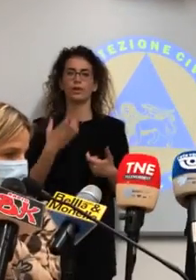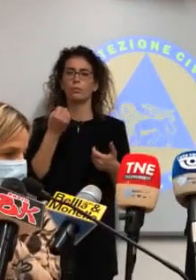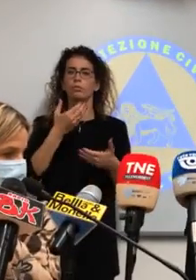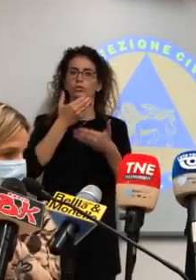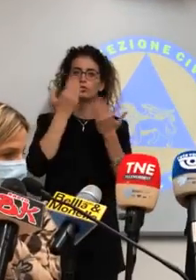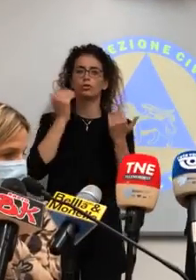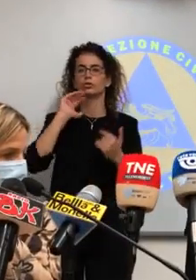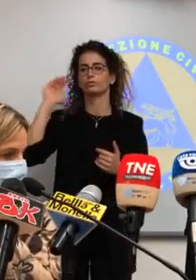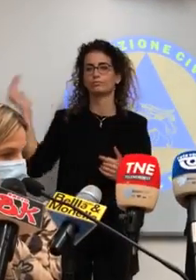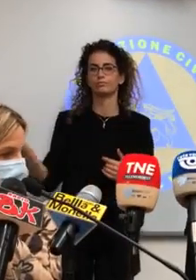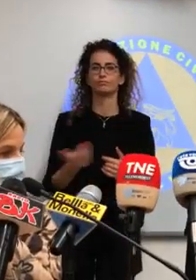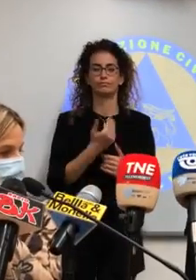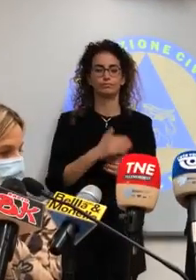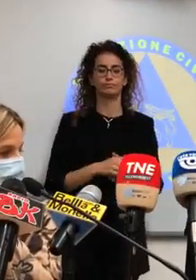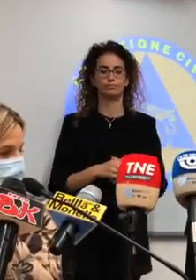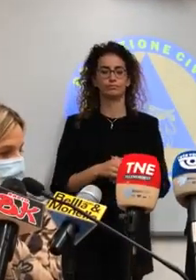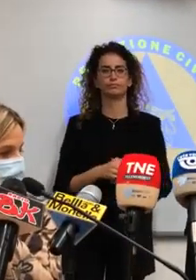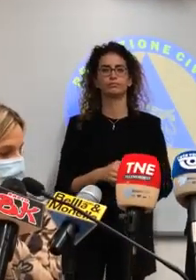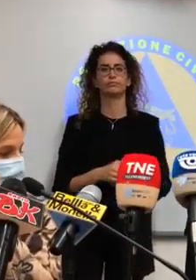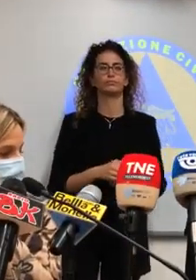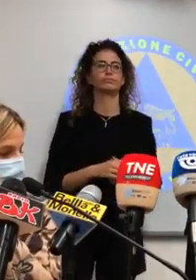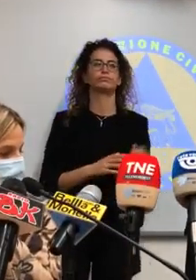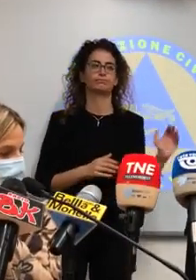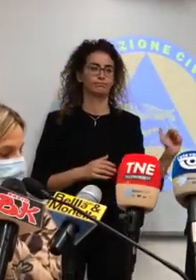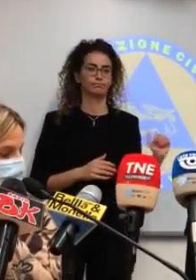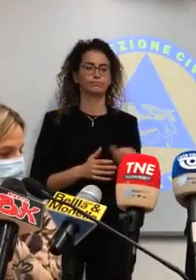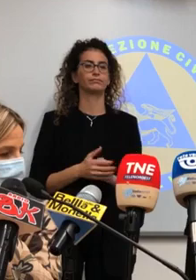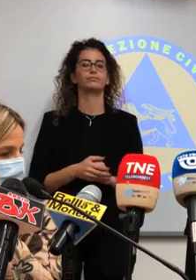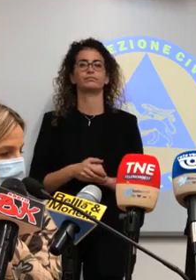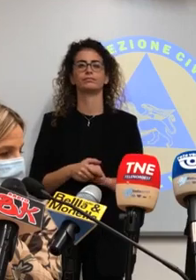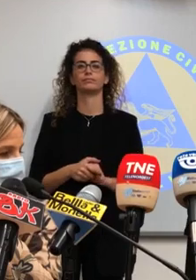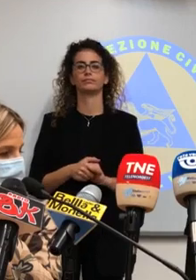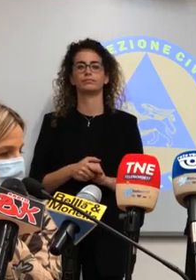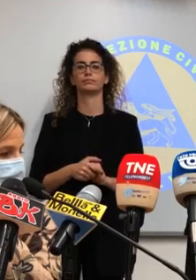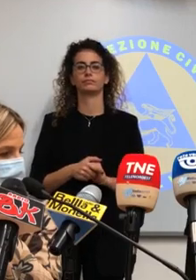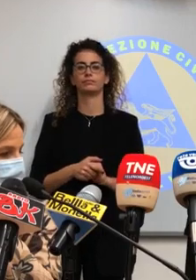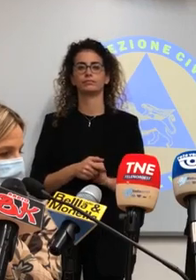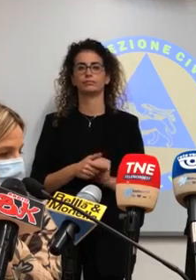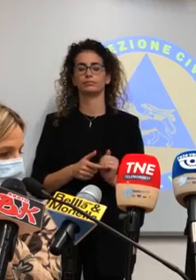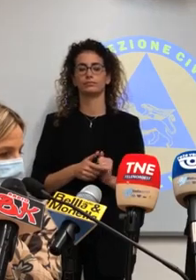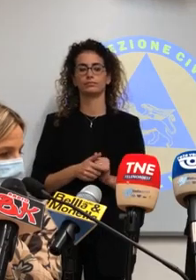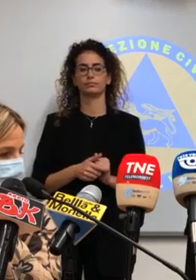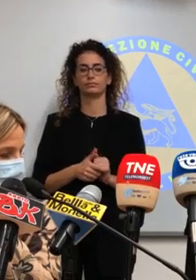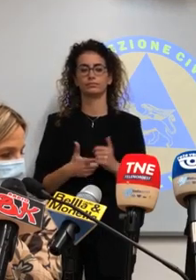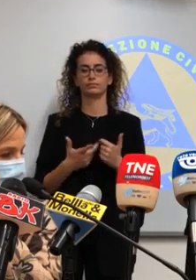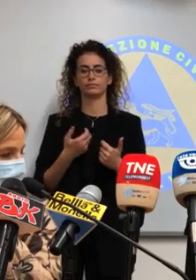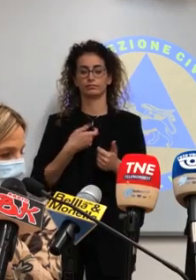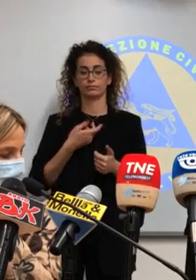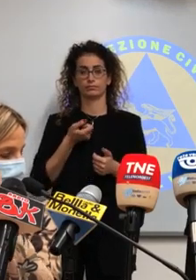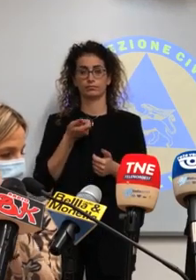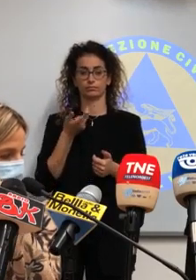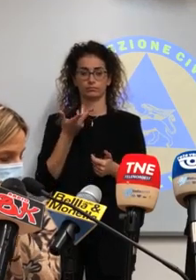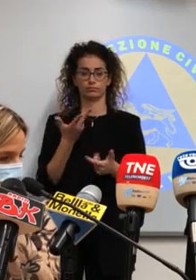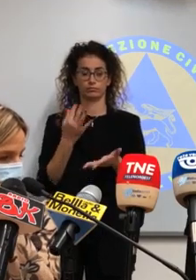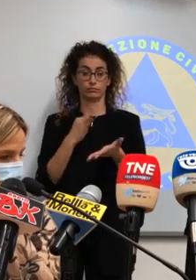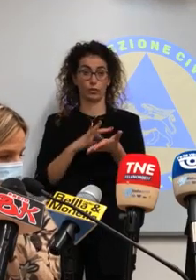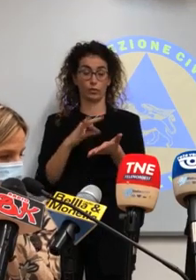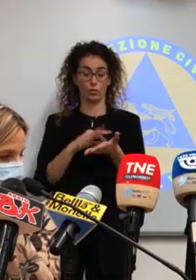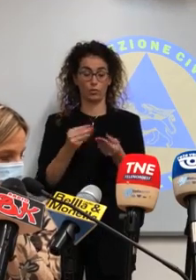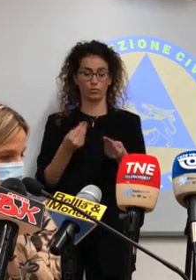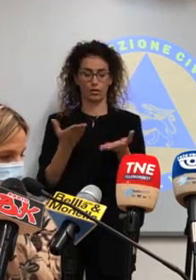Buongiorno, buongiorno a tutti. Allora, vi porto alcuni dati per quanto riguarda la